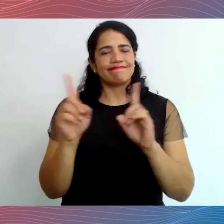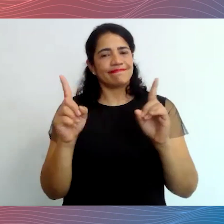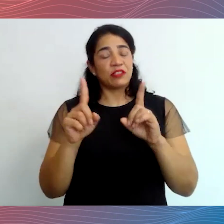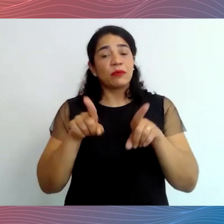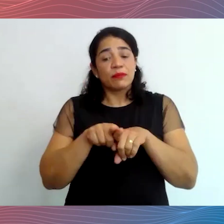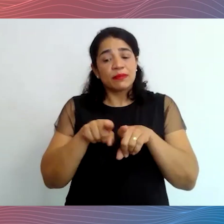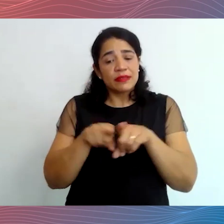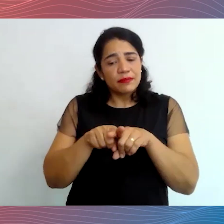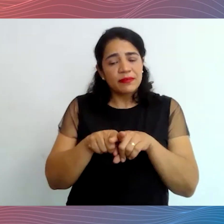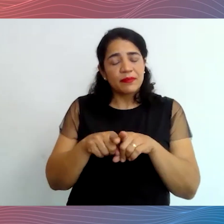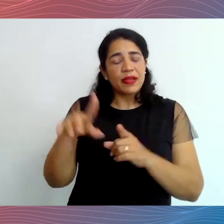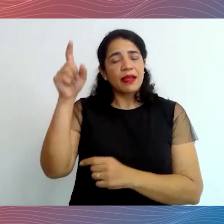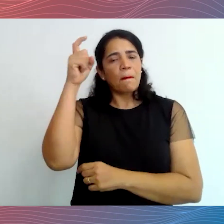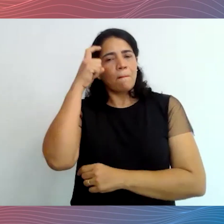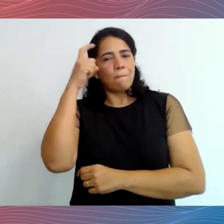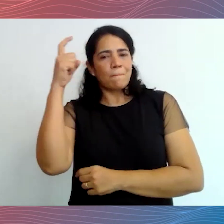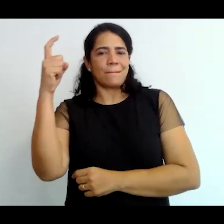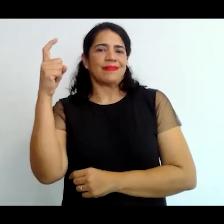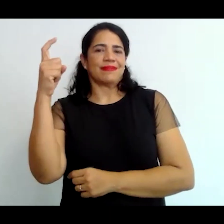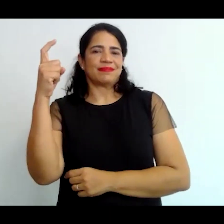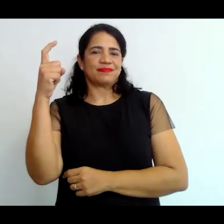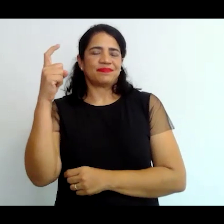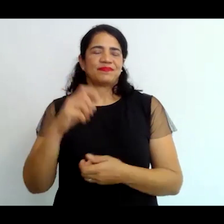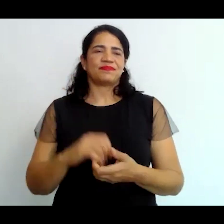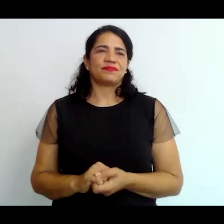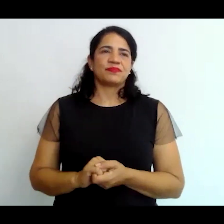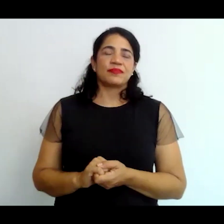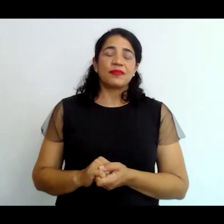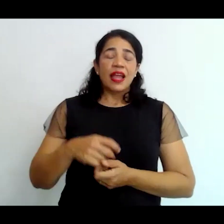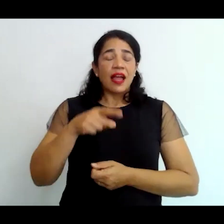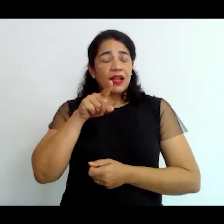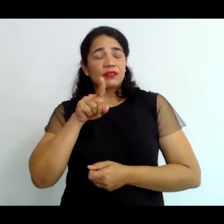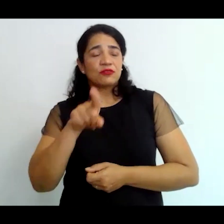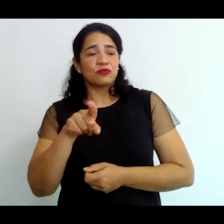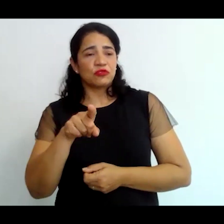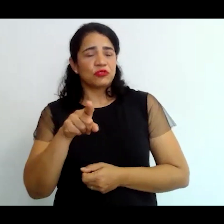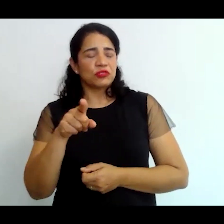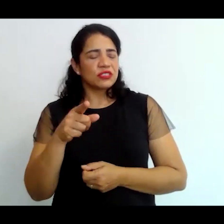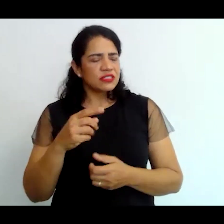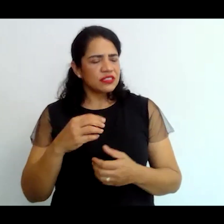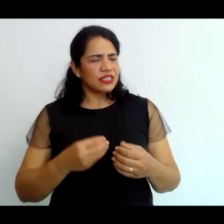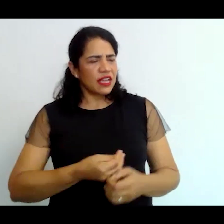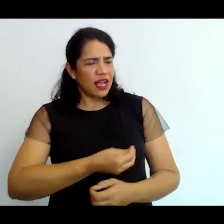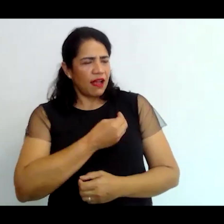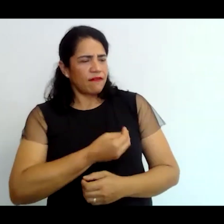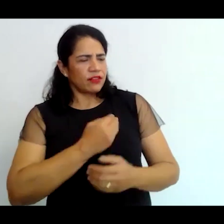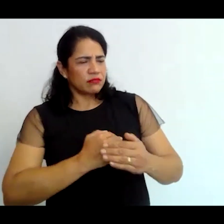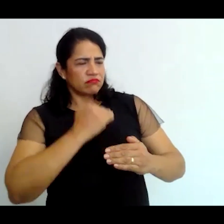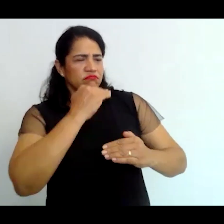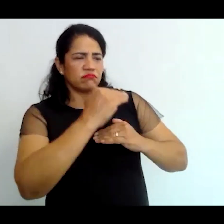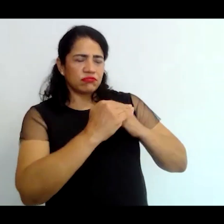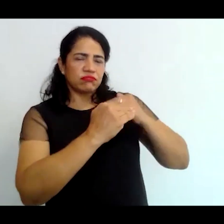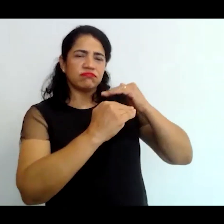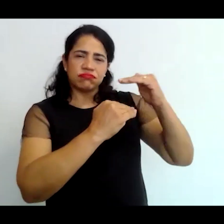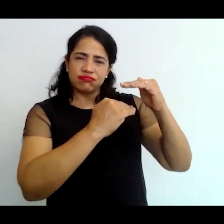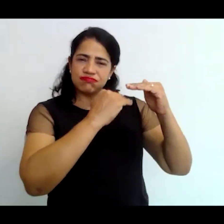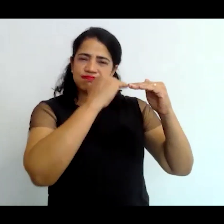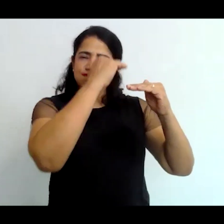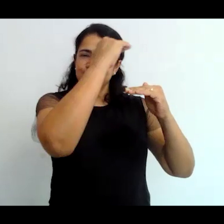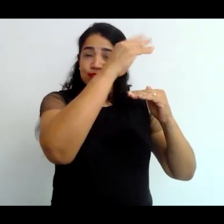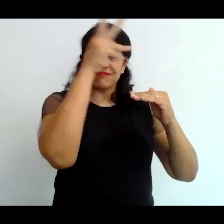frutífera. Você vai crescer na vida, você vai se aprofundar no Senhor, você